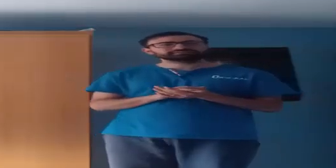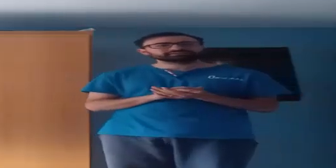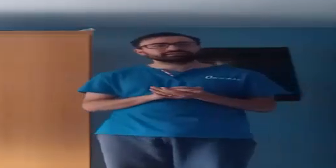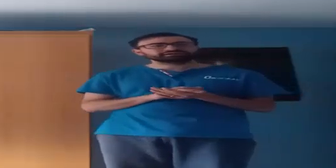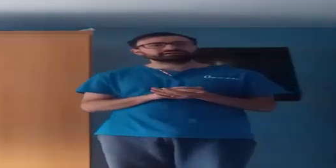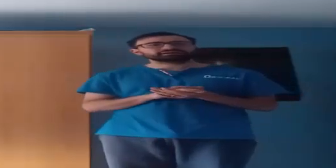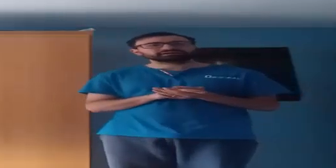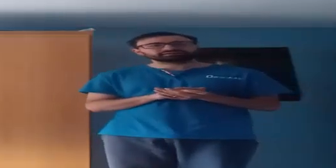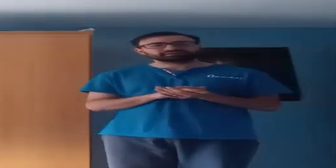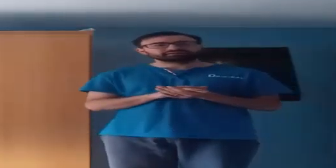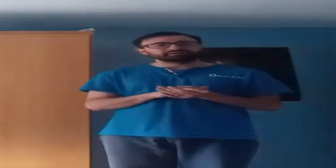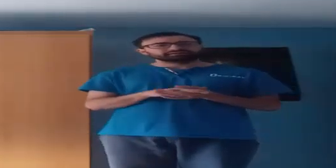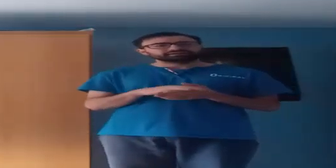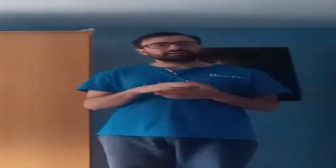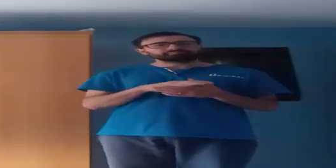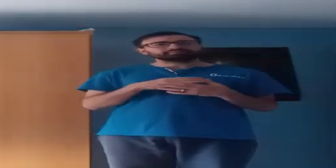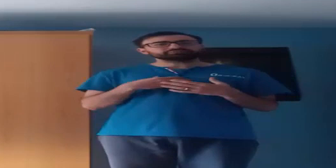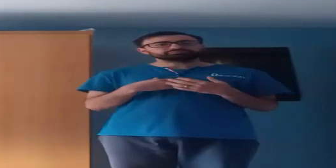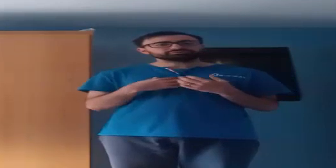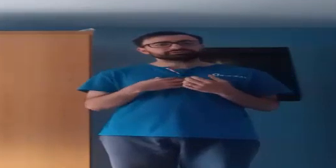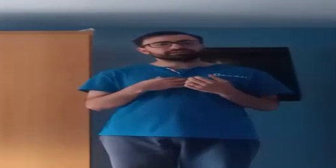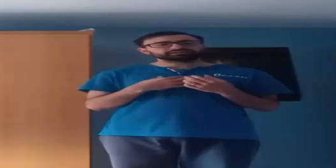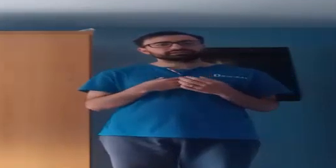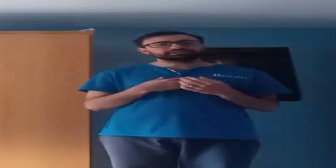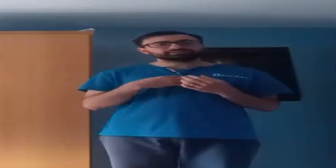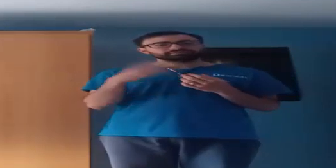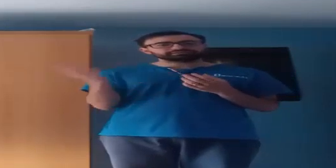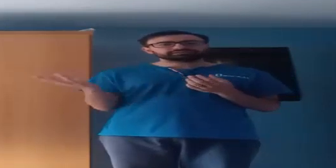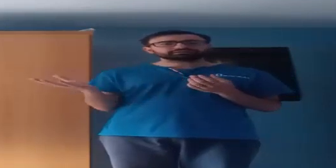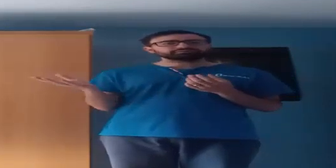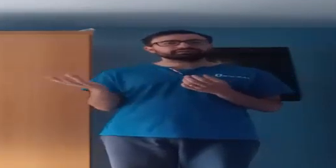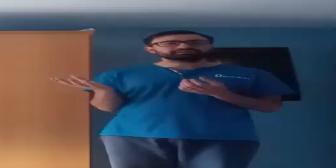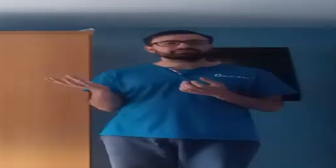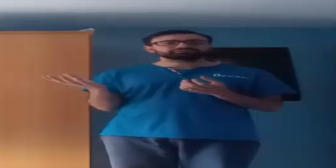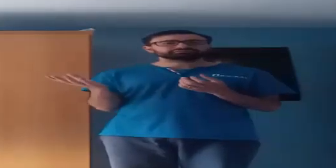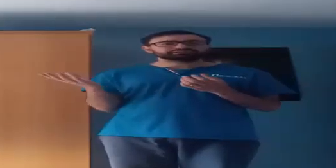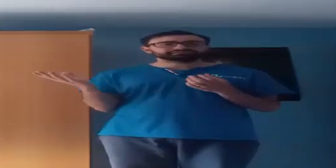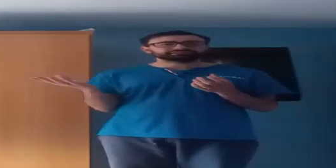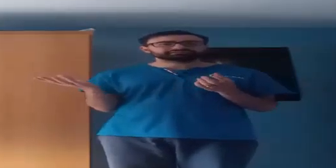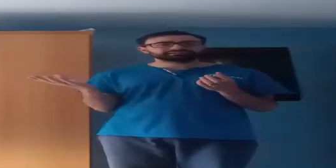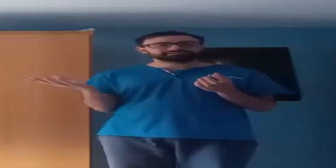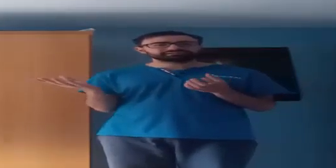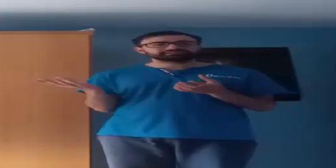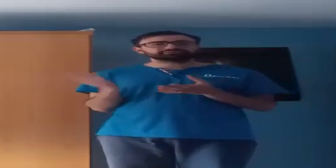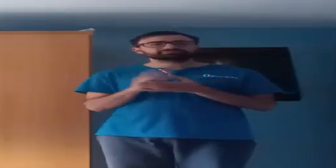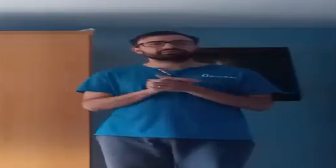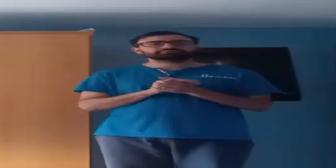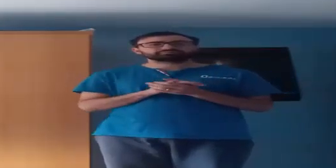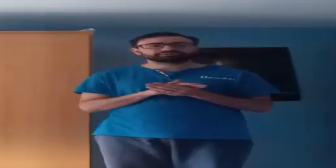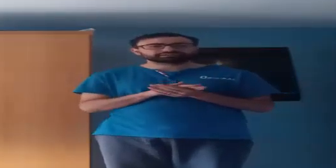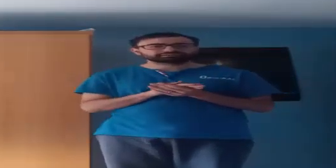gente era virtuosa y se reuniría con sus seres queridos cuando morían.